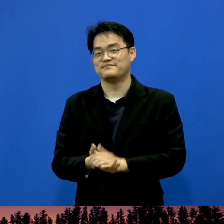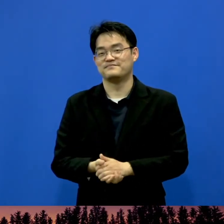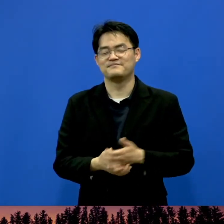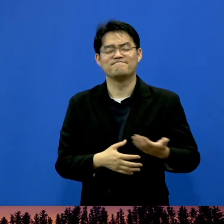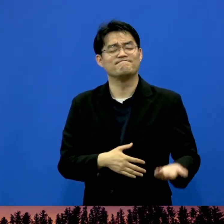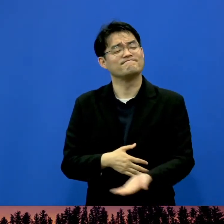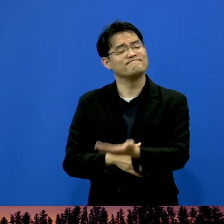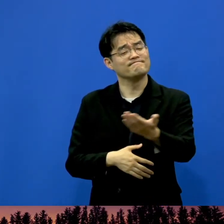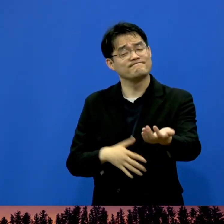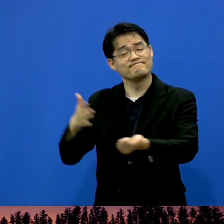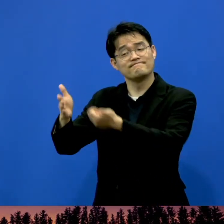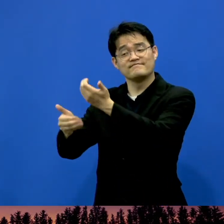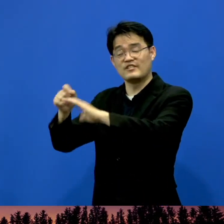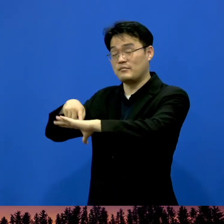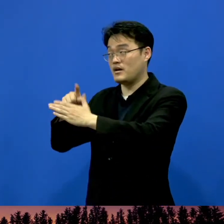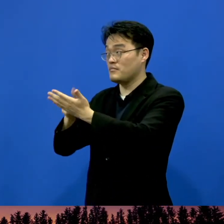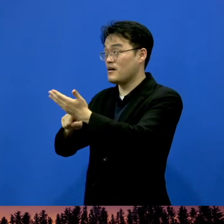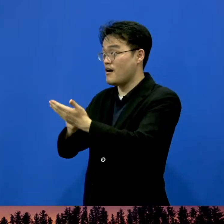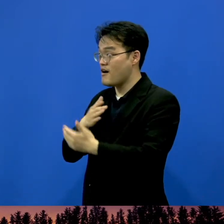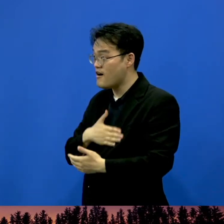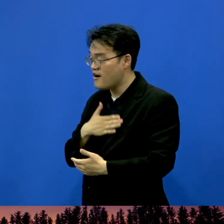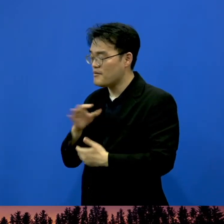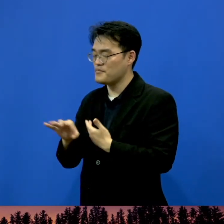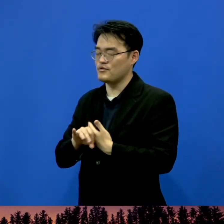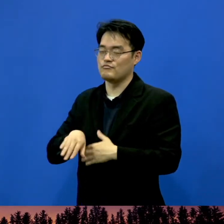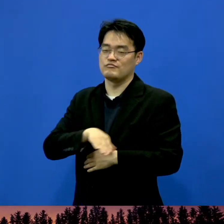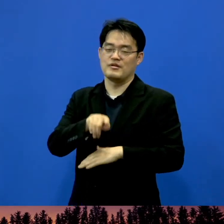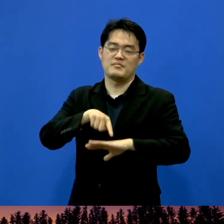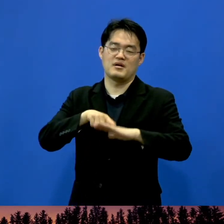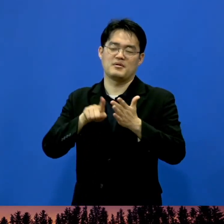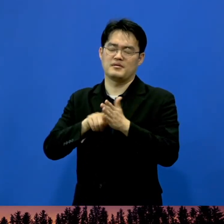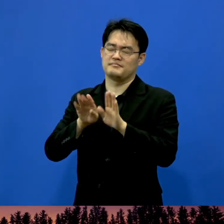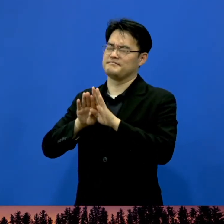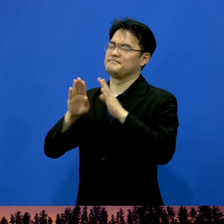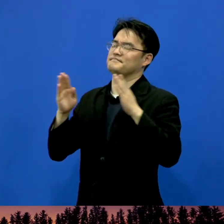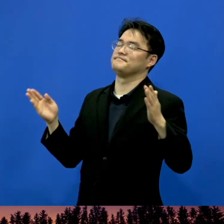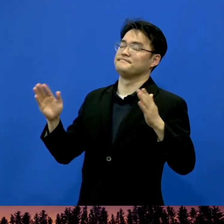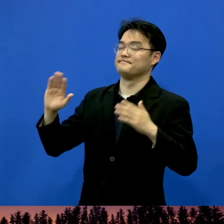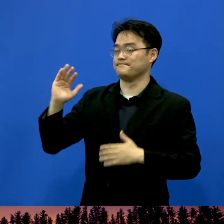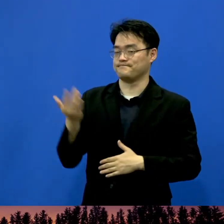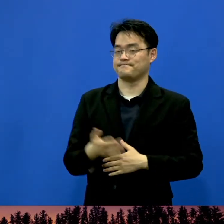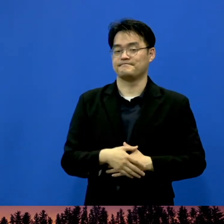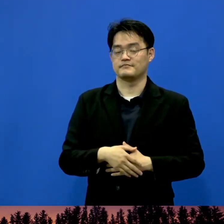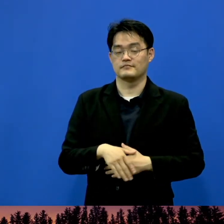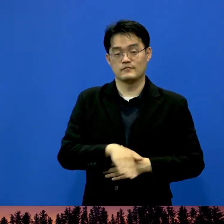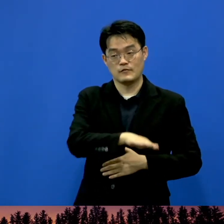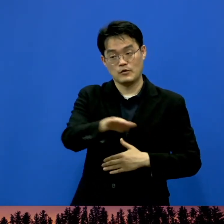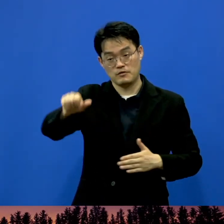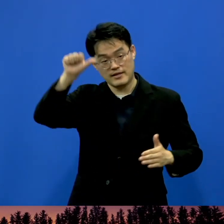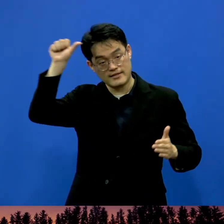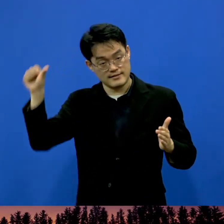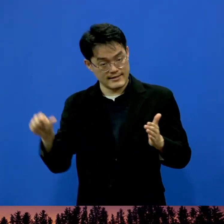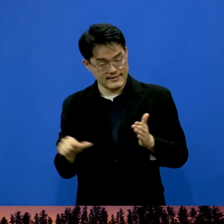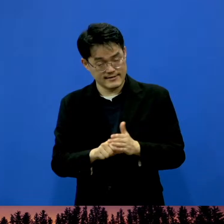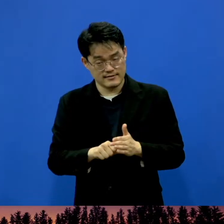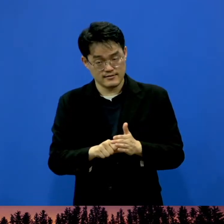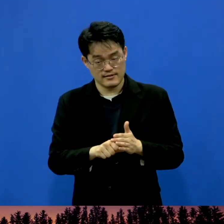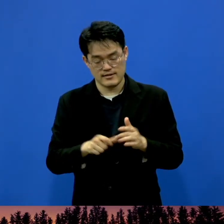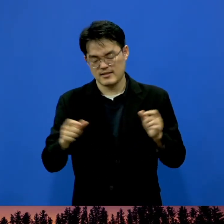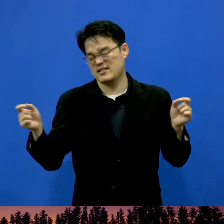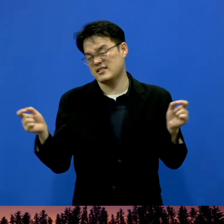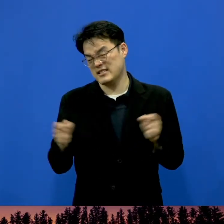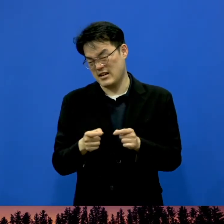여러분 하나님의 마음을 우리가 알면 우리는 무장해제돼요. 여러분 우리 인생은